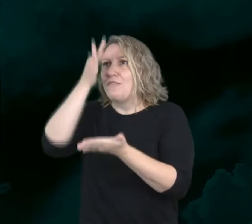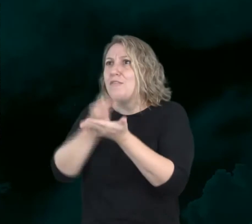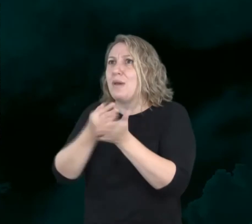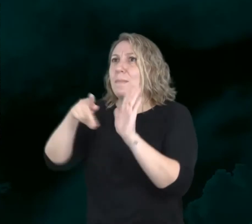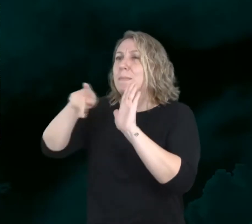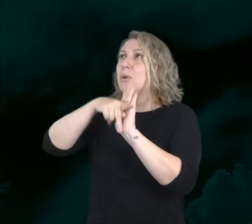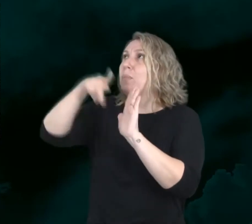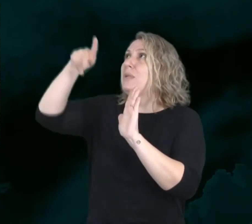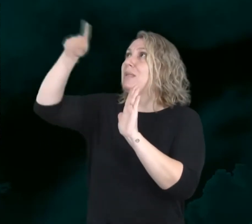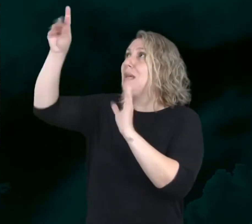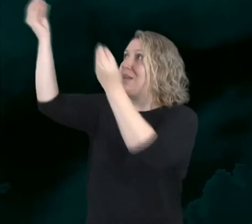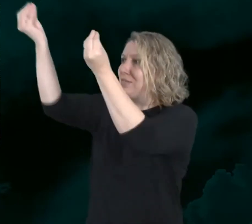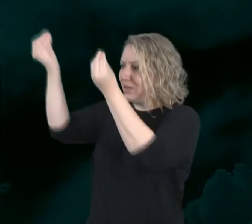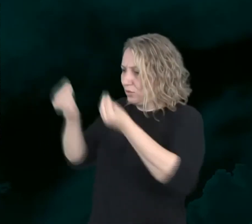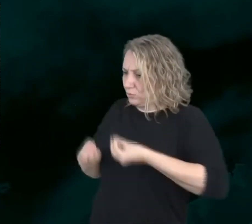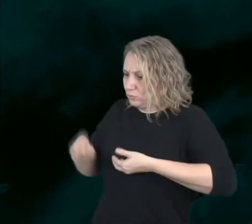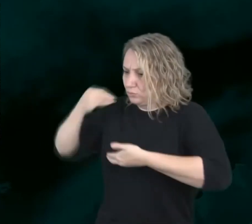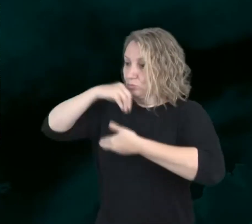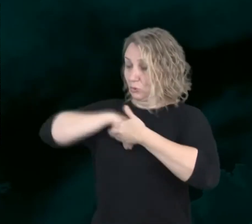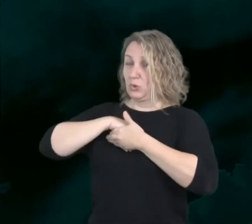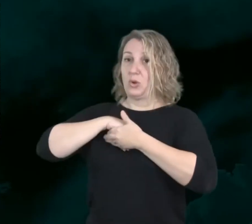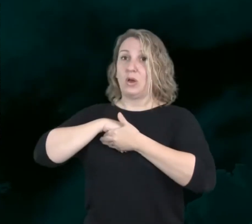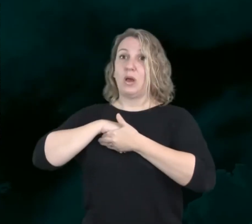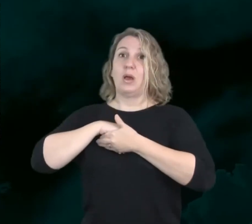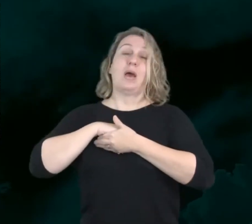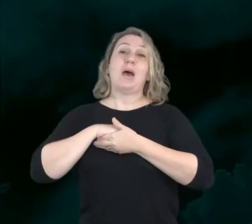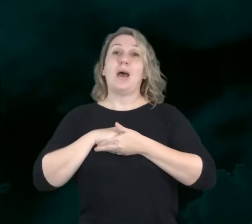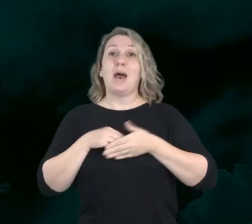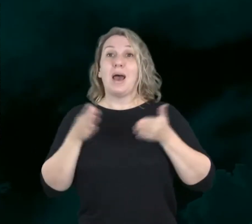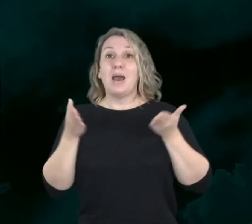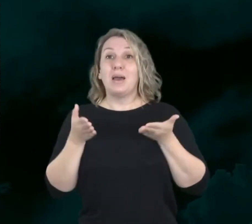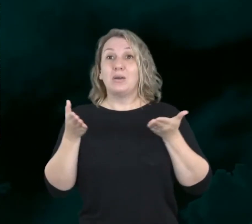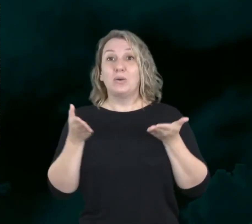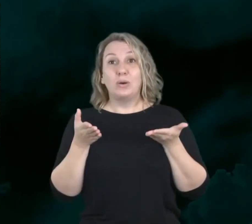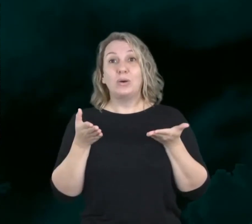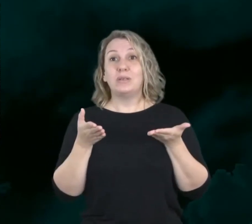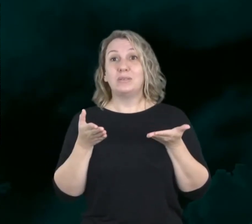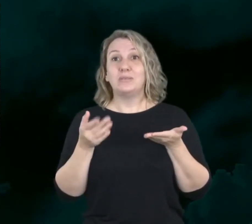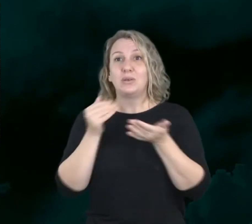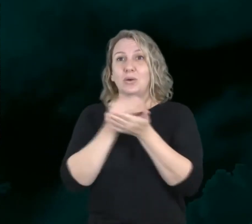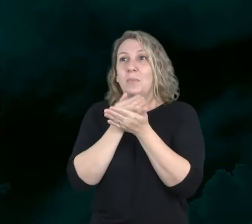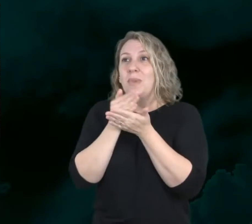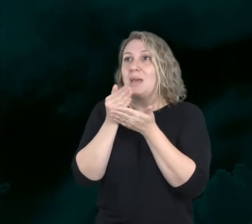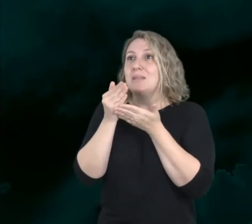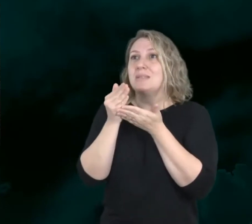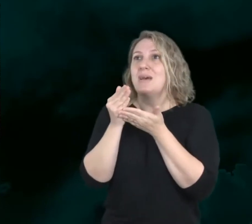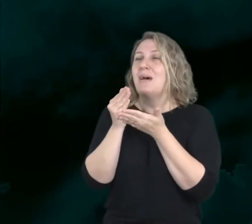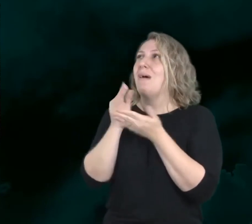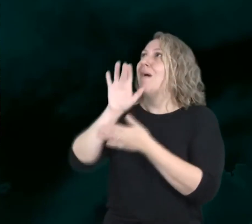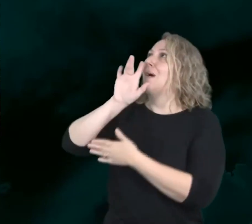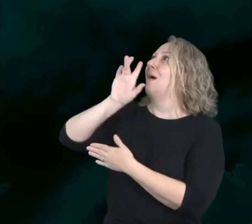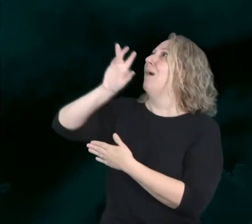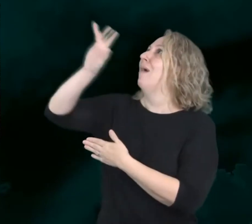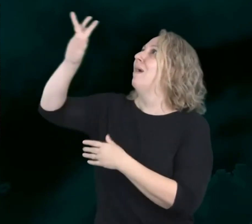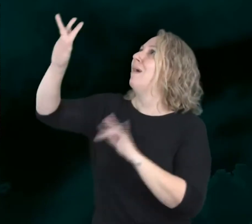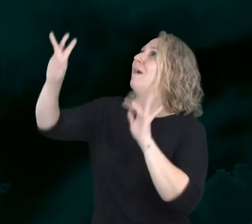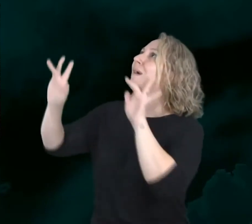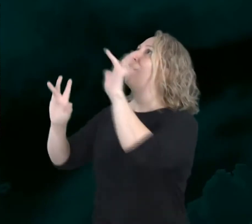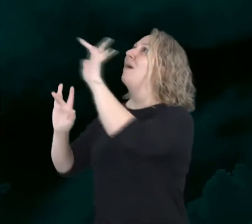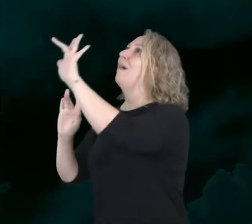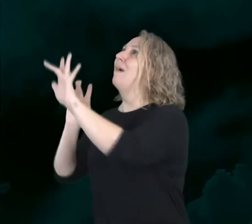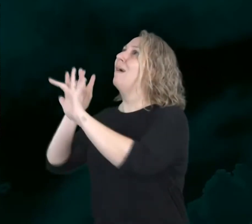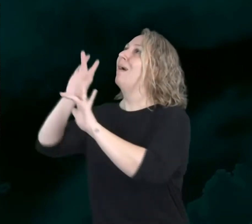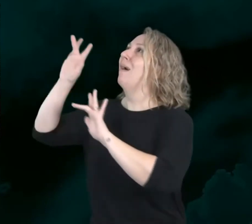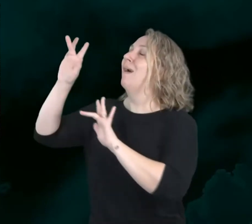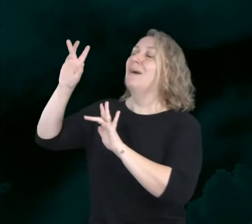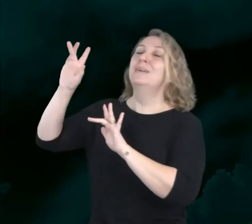a porta de entrada para você acessar todas as riquezas de Deus. Por isso, Ele é rico para com